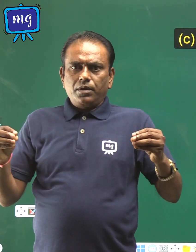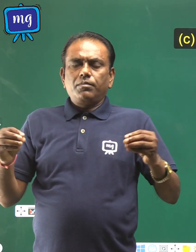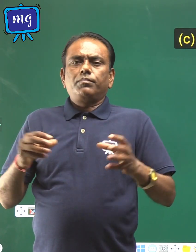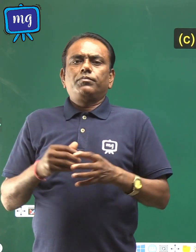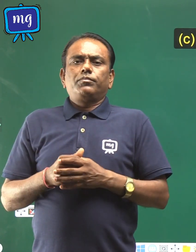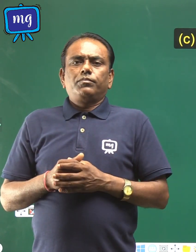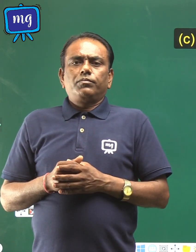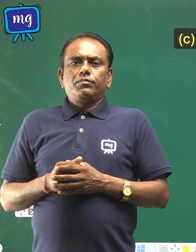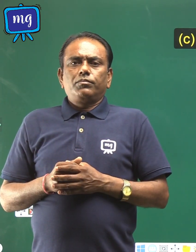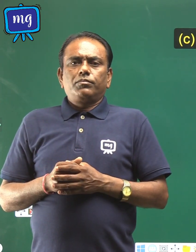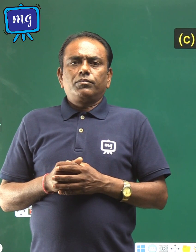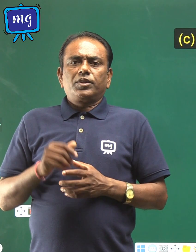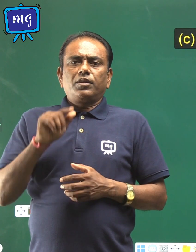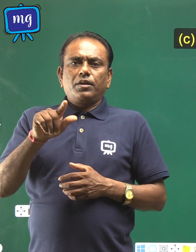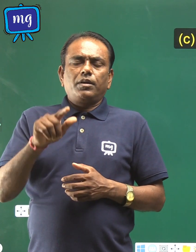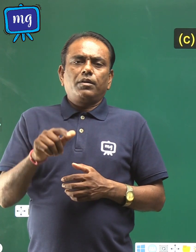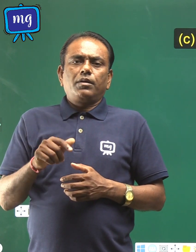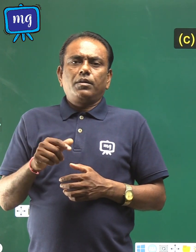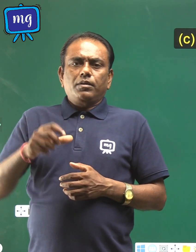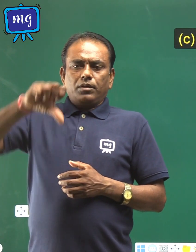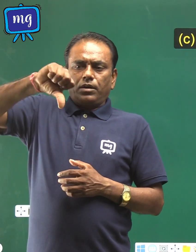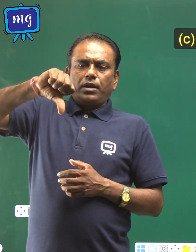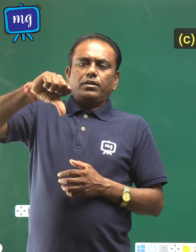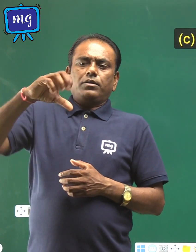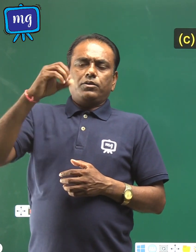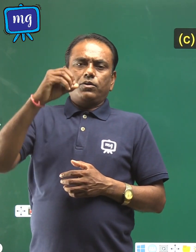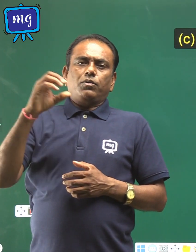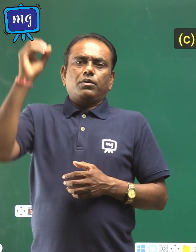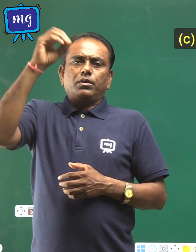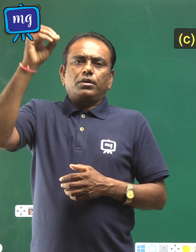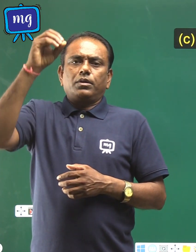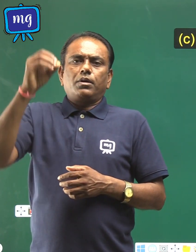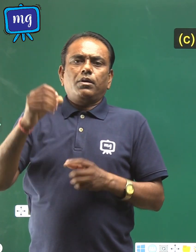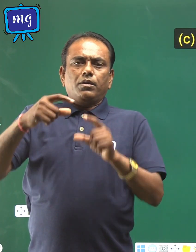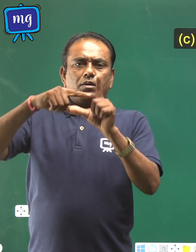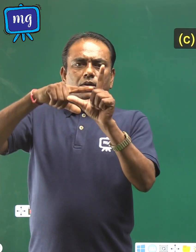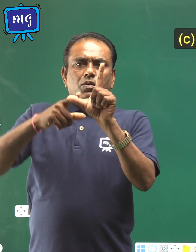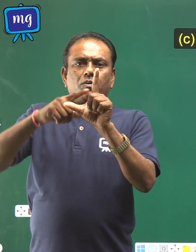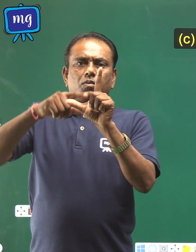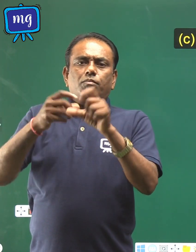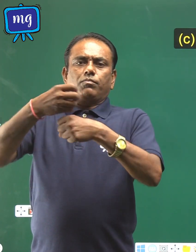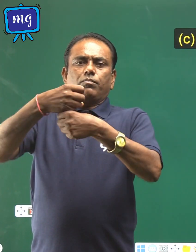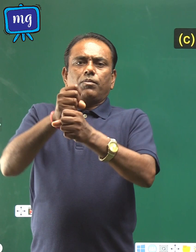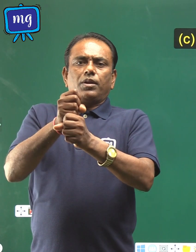मिलेगा। तो ये इस प्रकार हमने 90 डिग्री का कोण बना दिया।